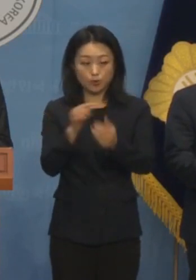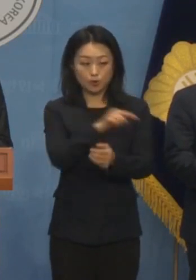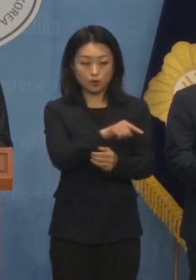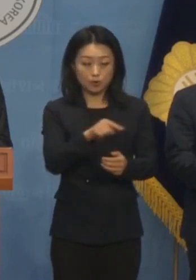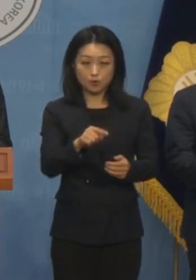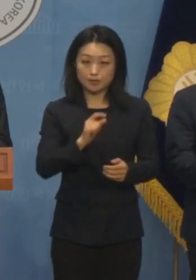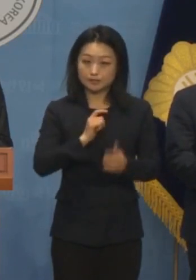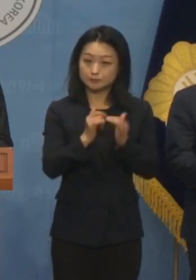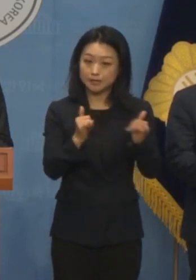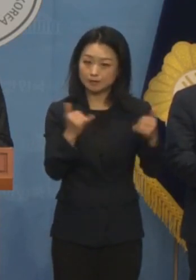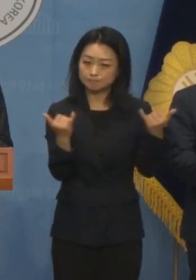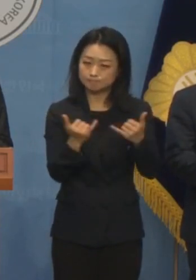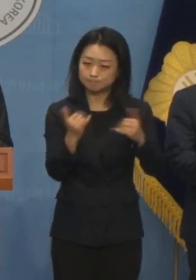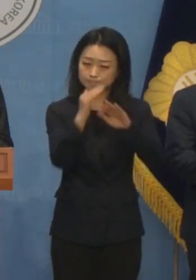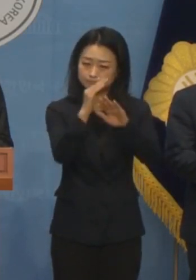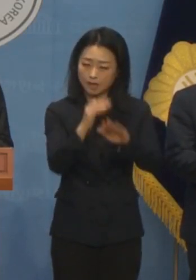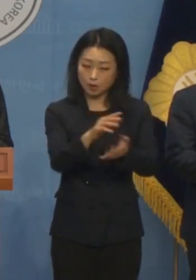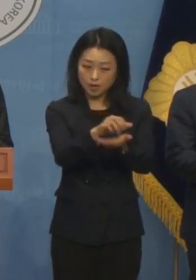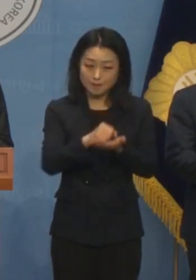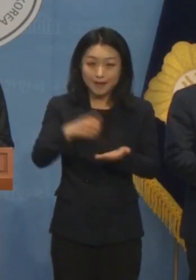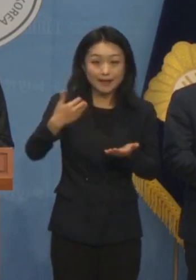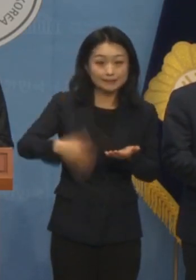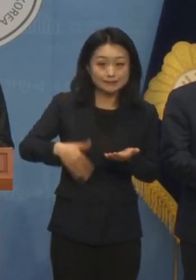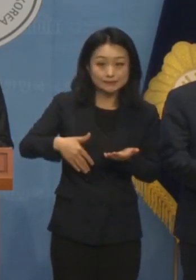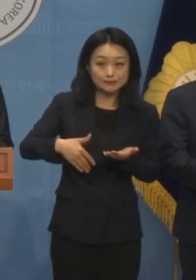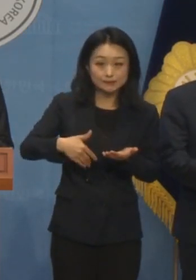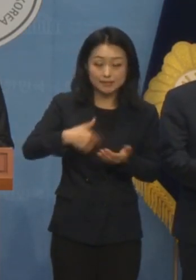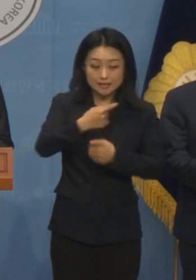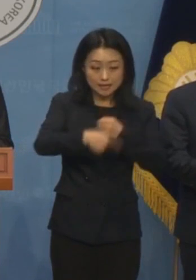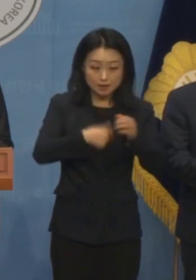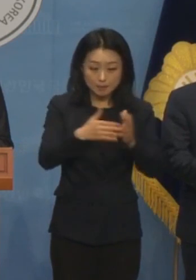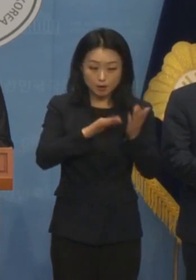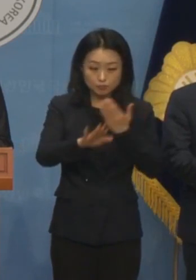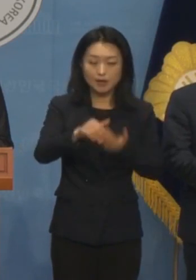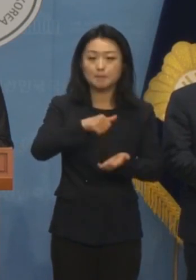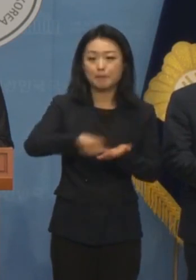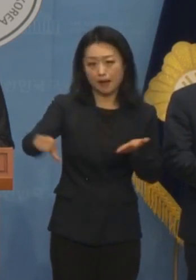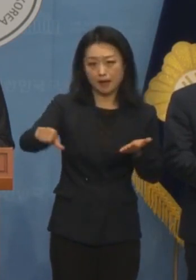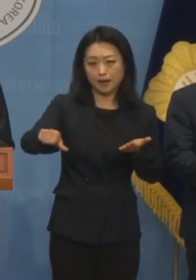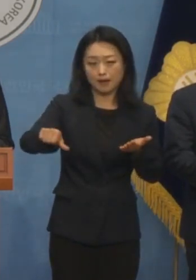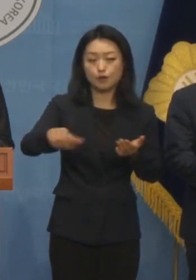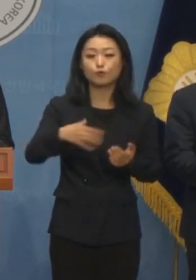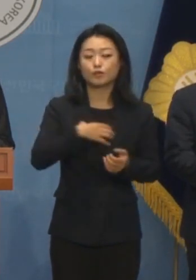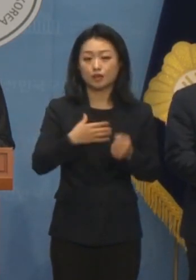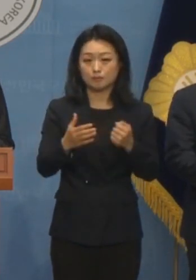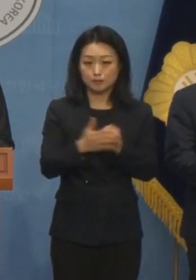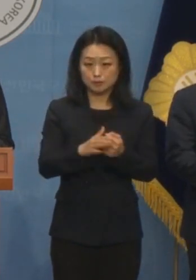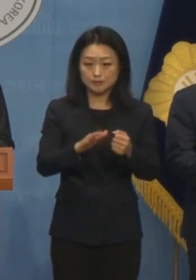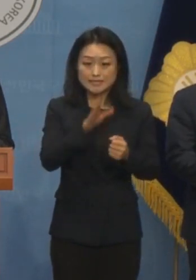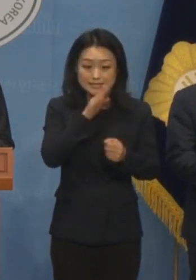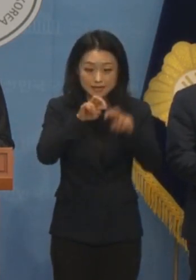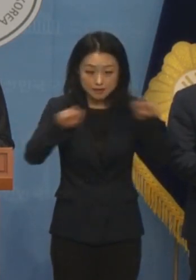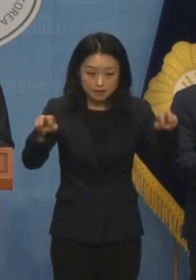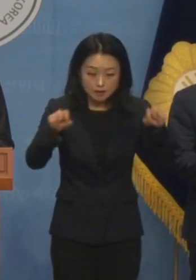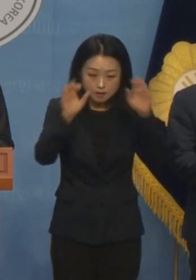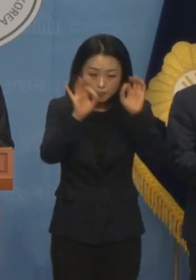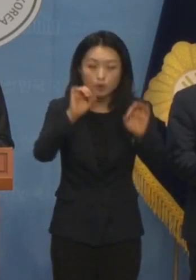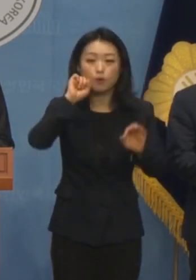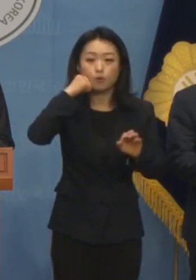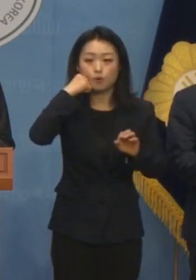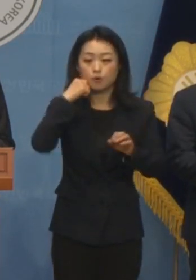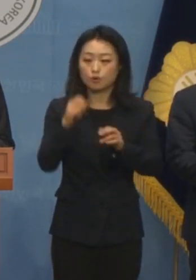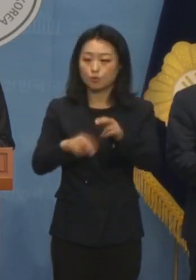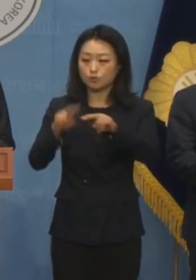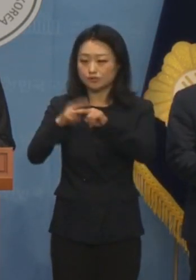관련자들에 대한 통화 내역이 확보되지 않는다면 사건의 진상을 밝히는 것은 더욱 어려워집니다.